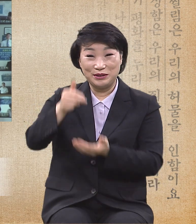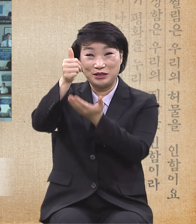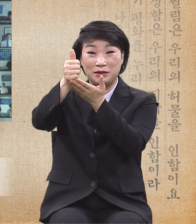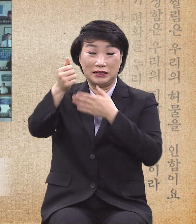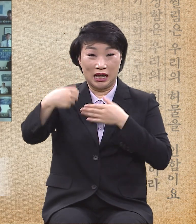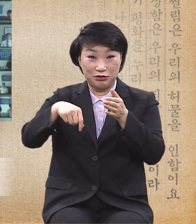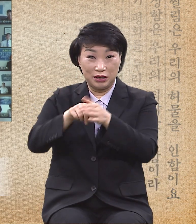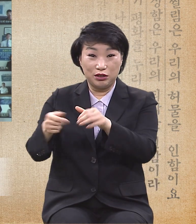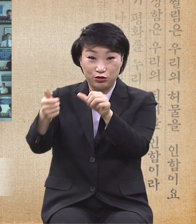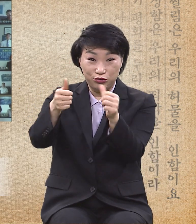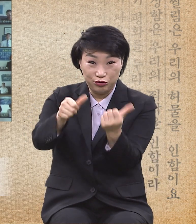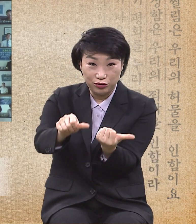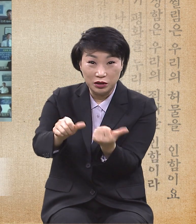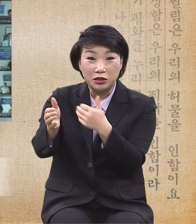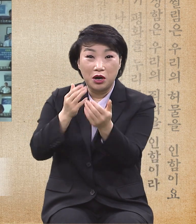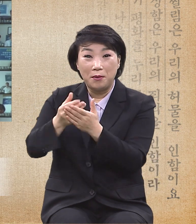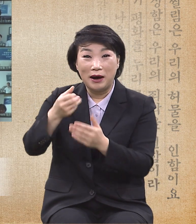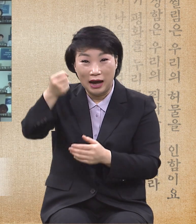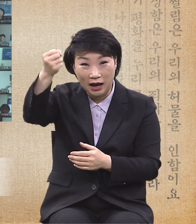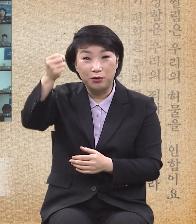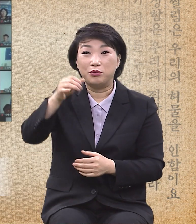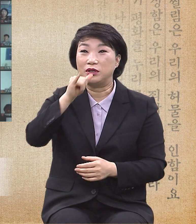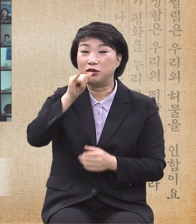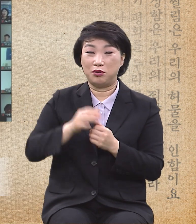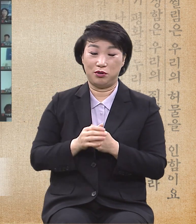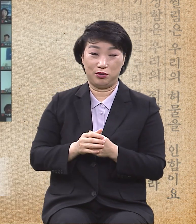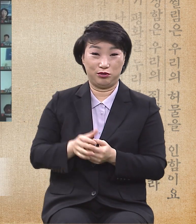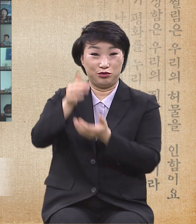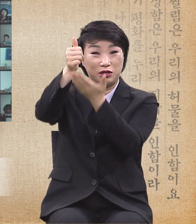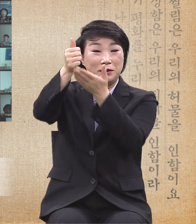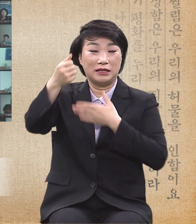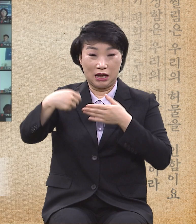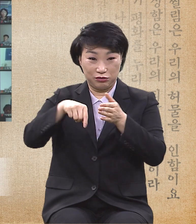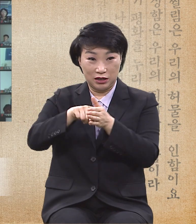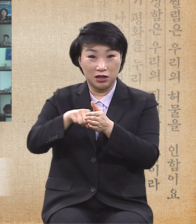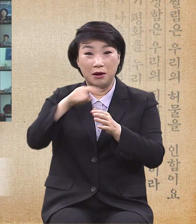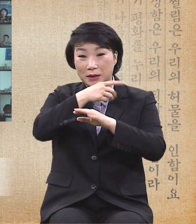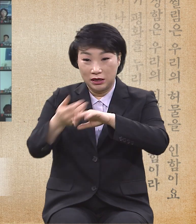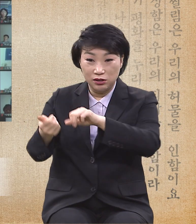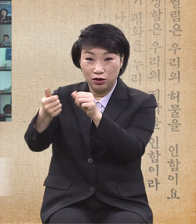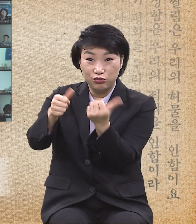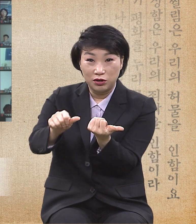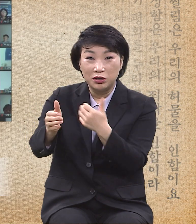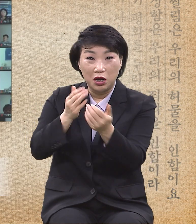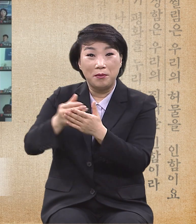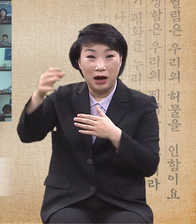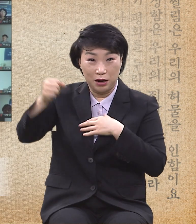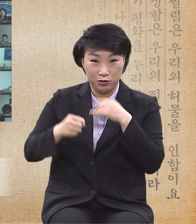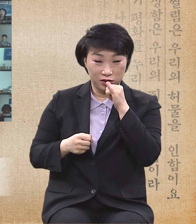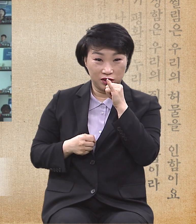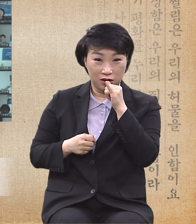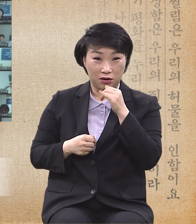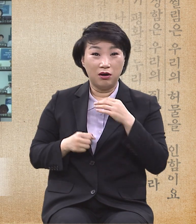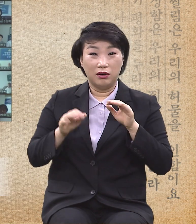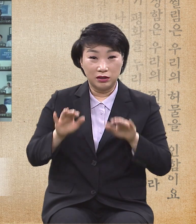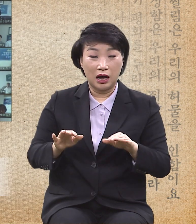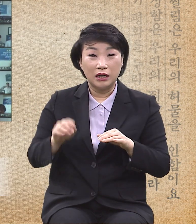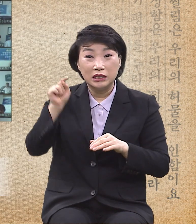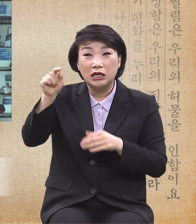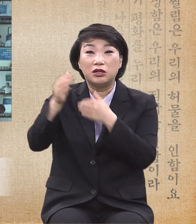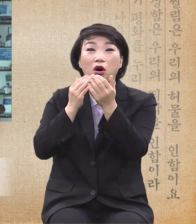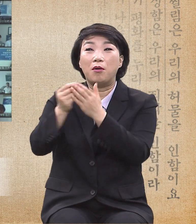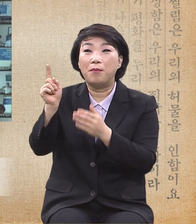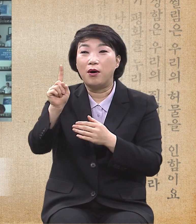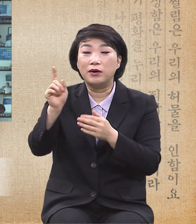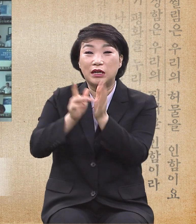나 위에 죽어주신 경험이 있어야 되고 주님은 나 위에서 피 흘리신 경험이 있어야 되는데 그 경험은